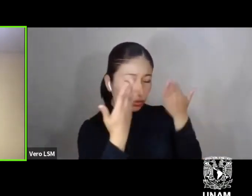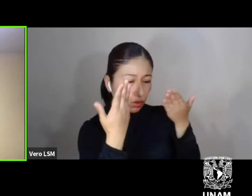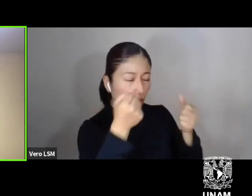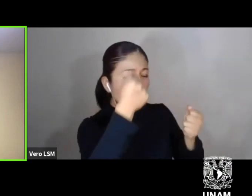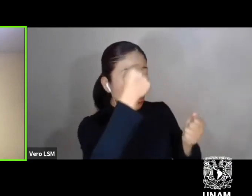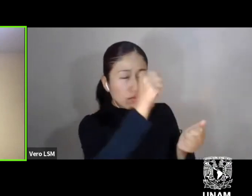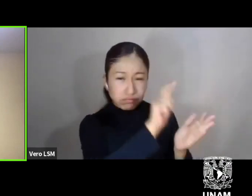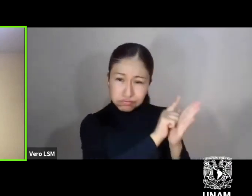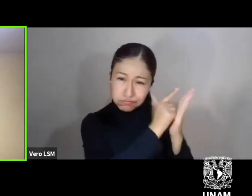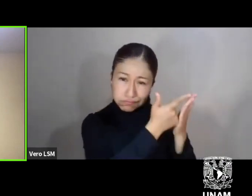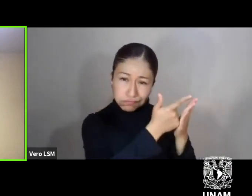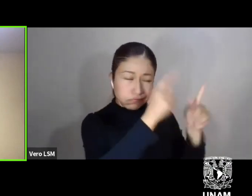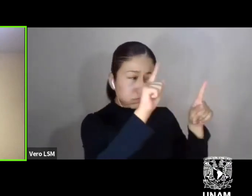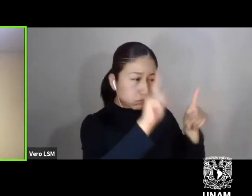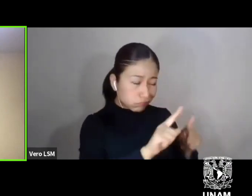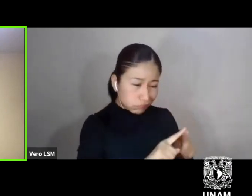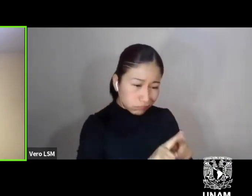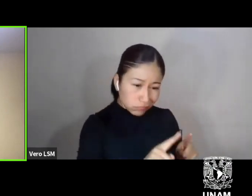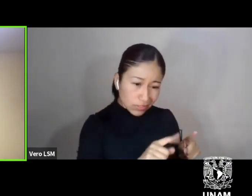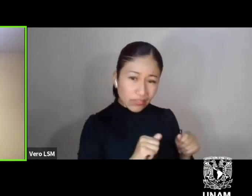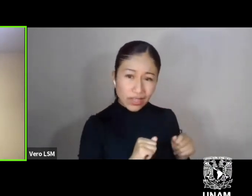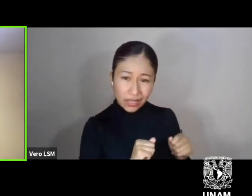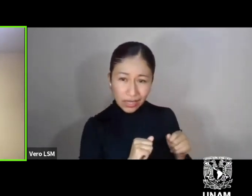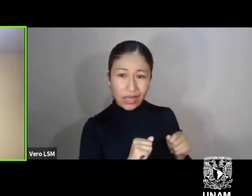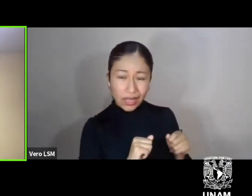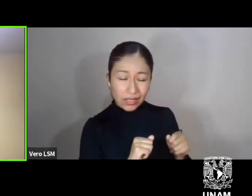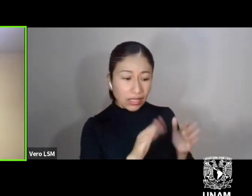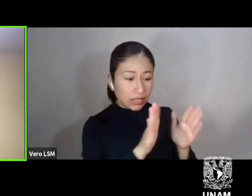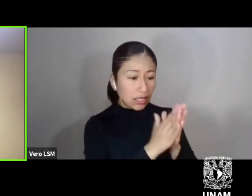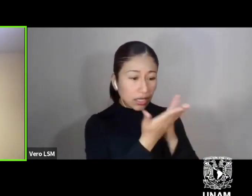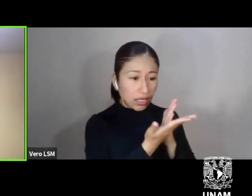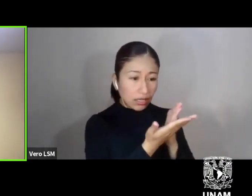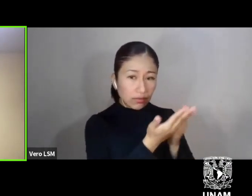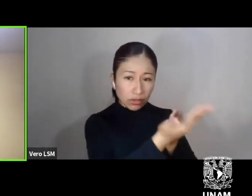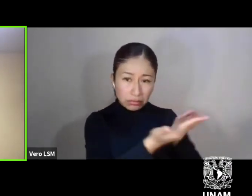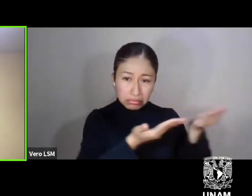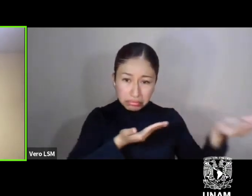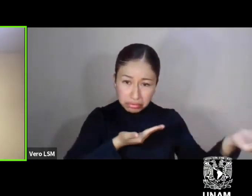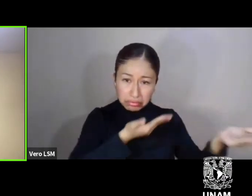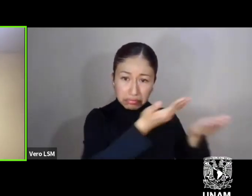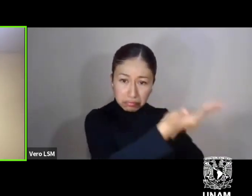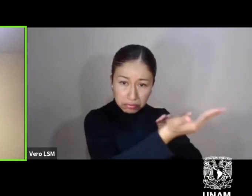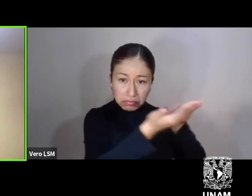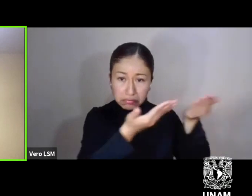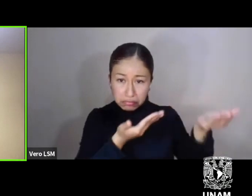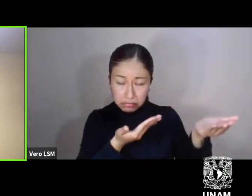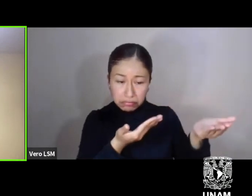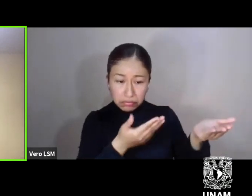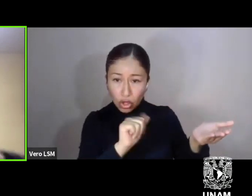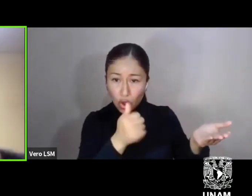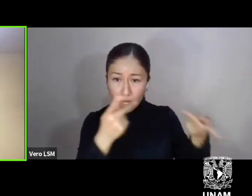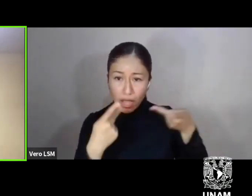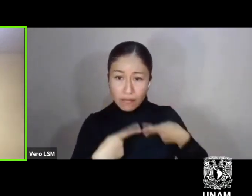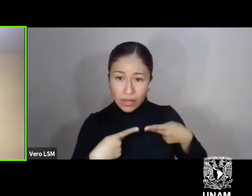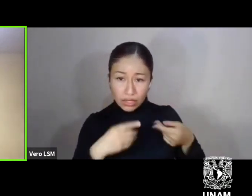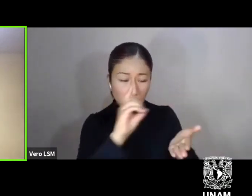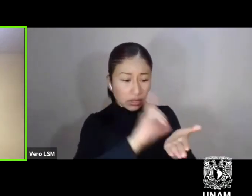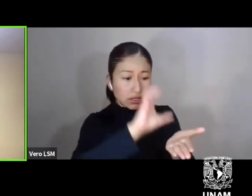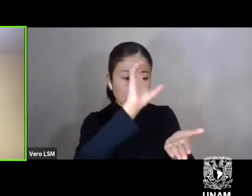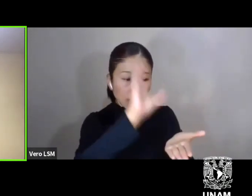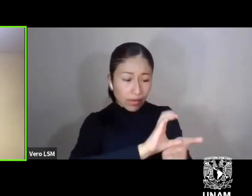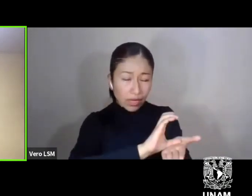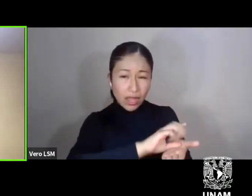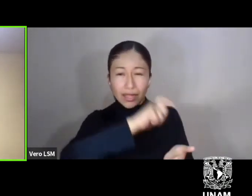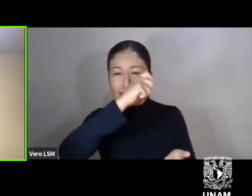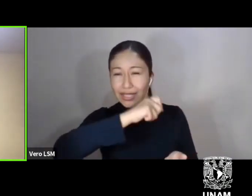compañeros con los que compartía libros en esa época de mi vida, que fue mi primera juventud. Un saludo a mi carnal Crispo